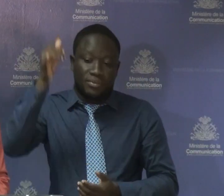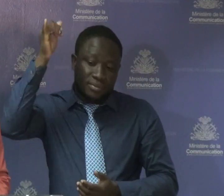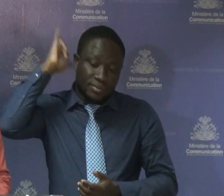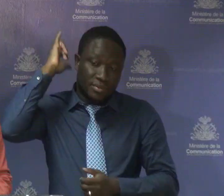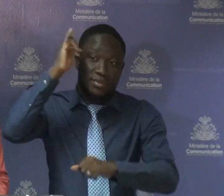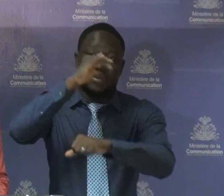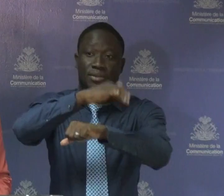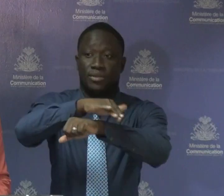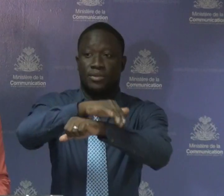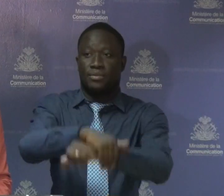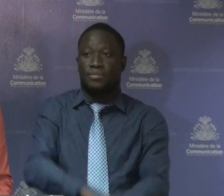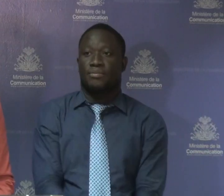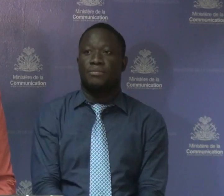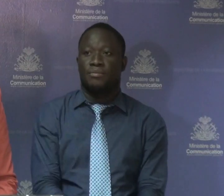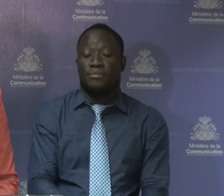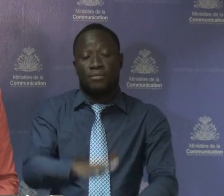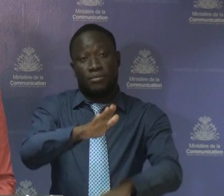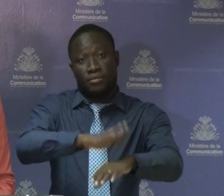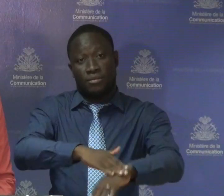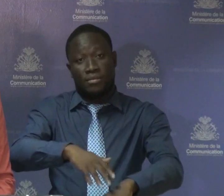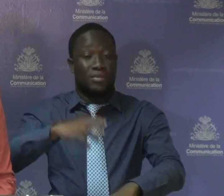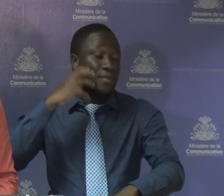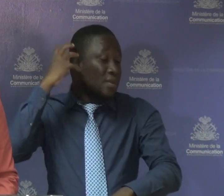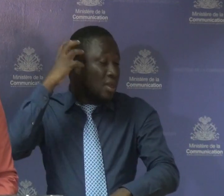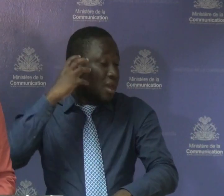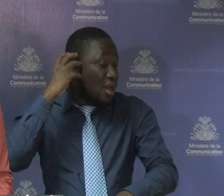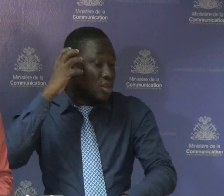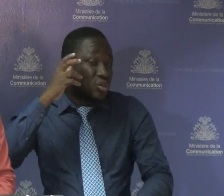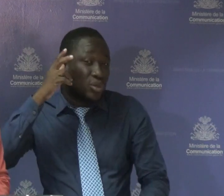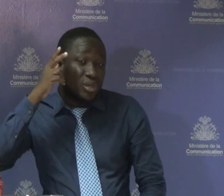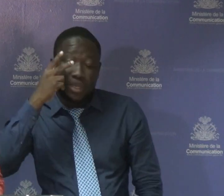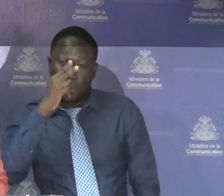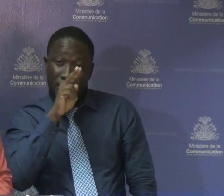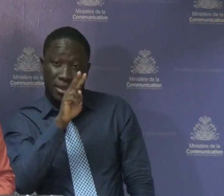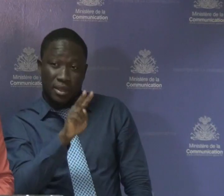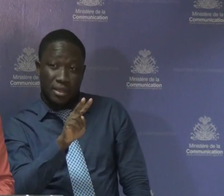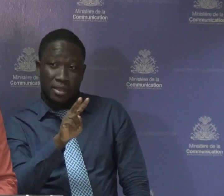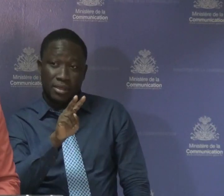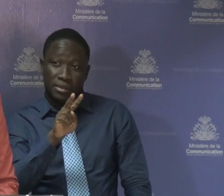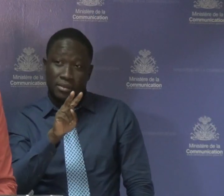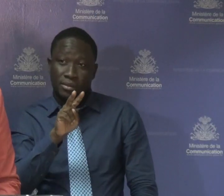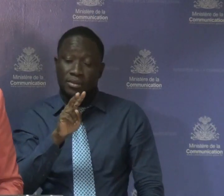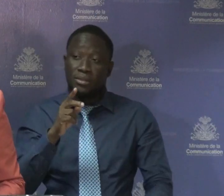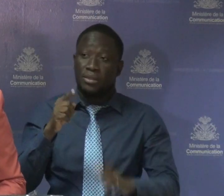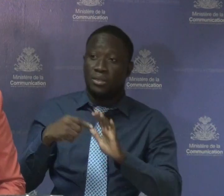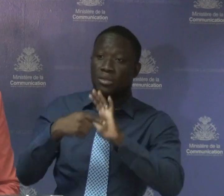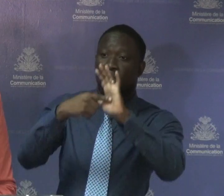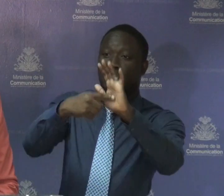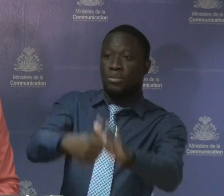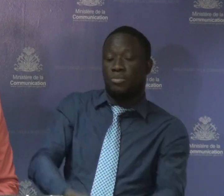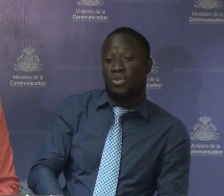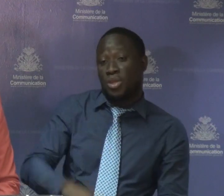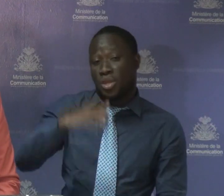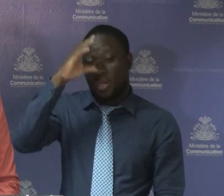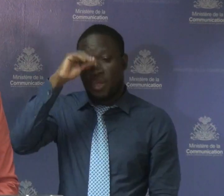soir, sur une radio sur yo, je vais regarder une émission côté où tu as montré des